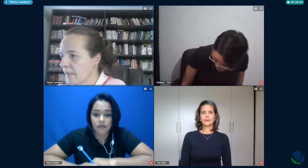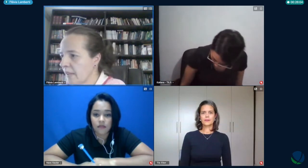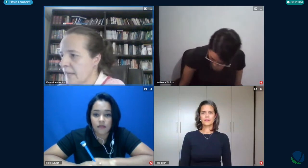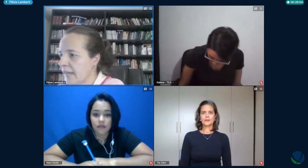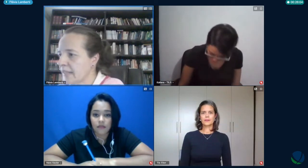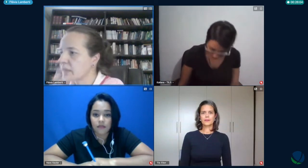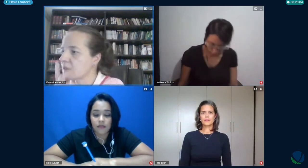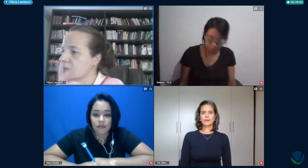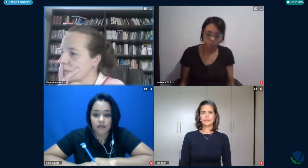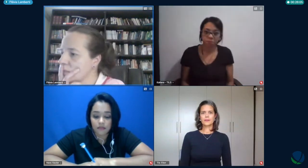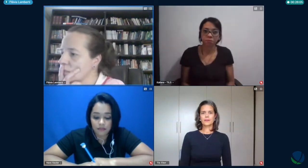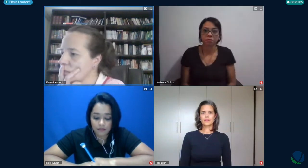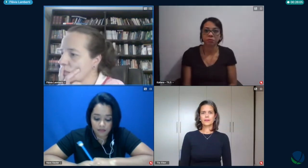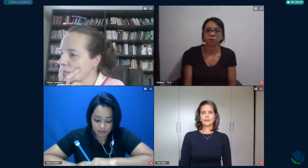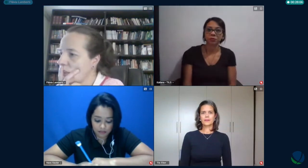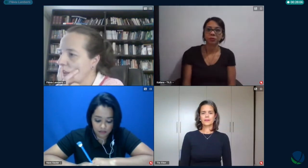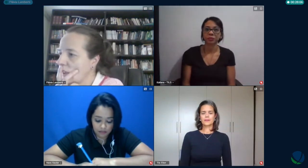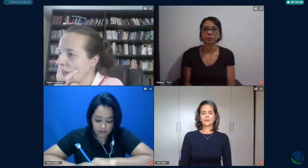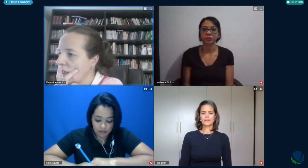Que mais?